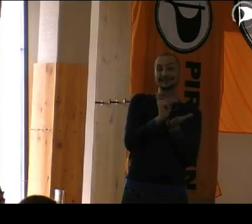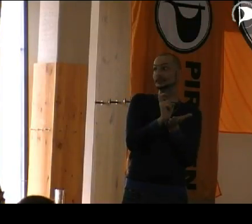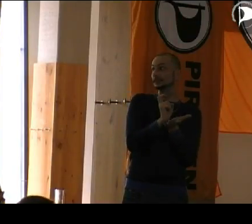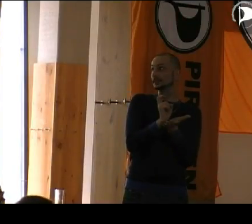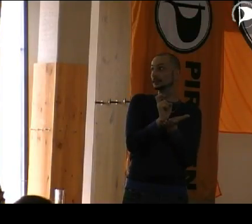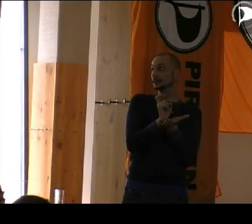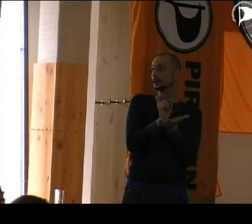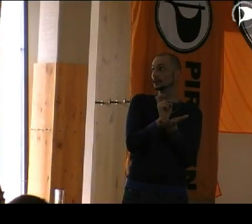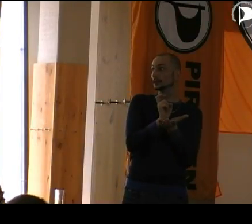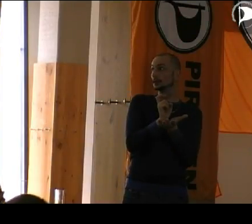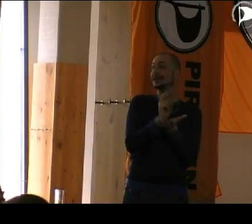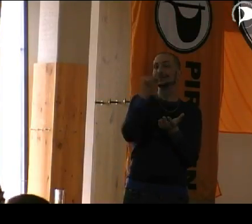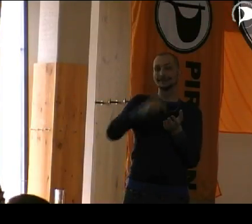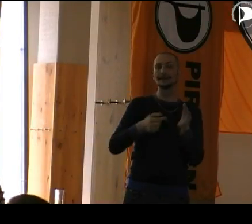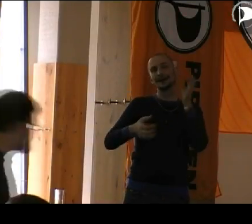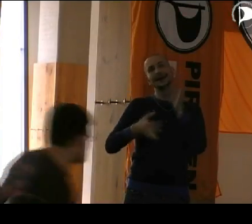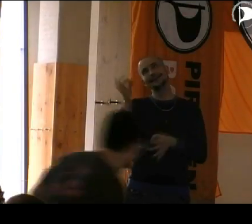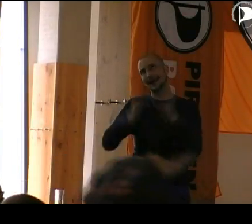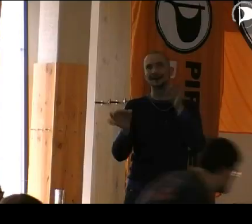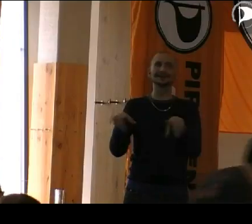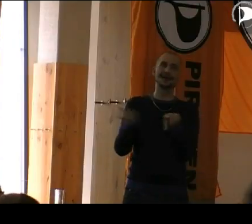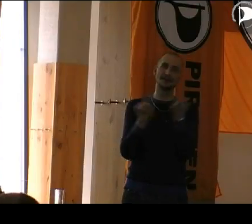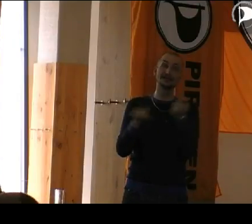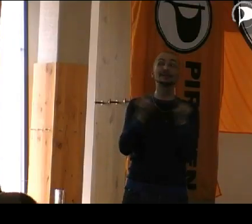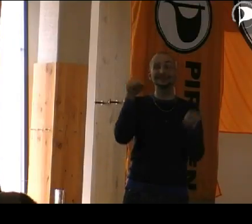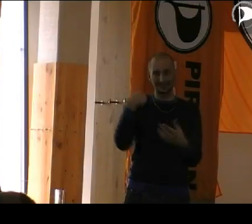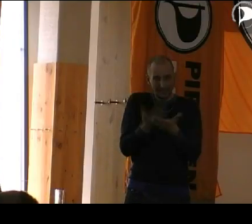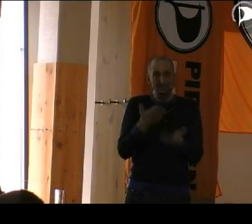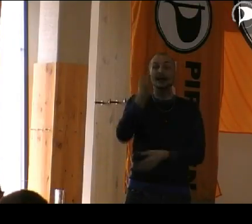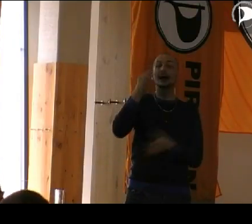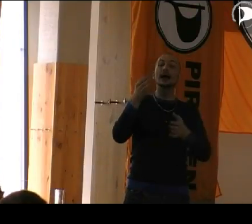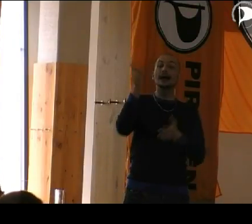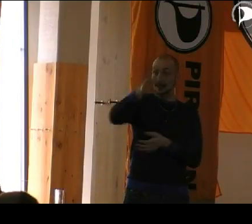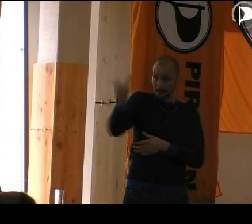persönlichen theater an dieser stelle gibt es keine daten